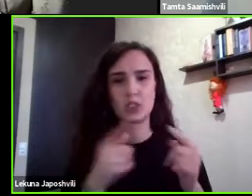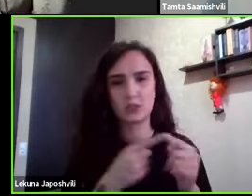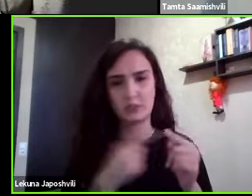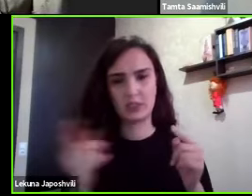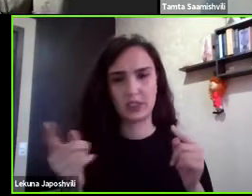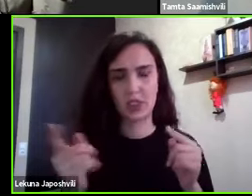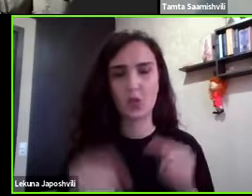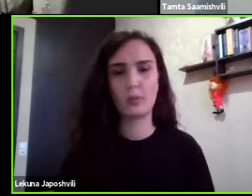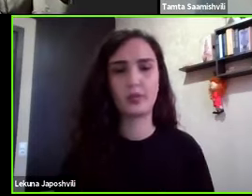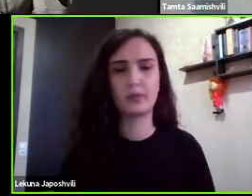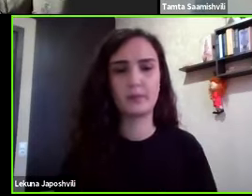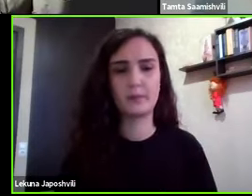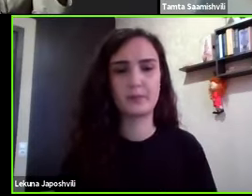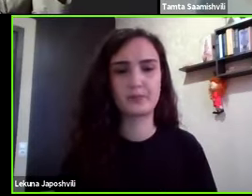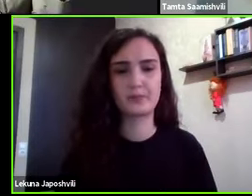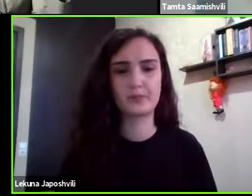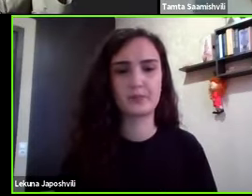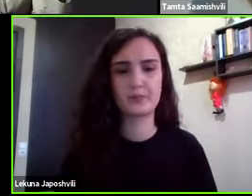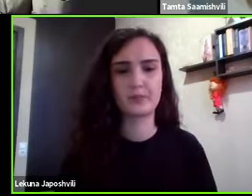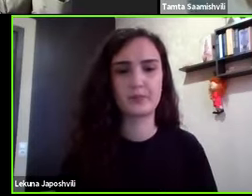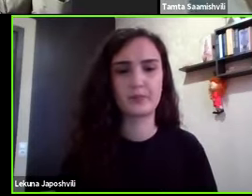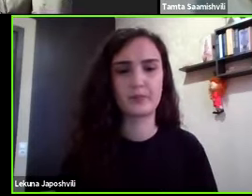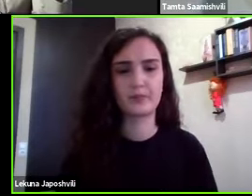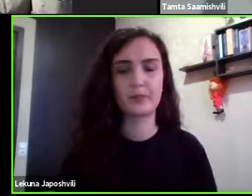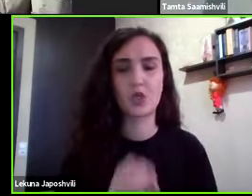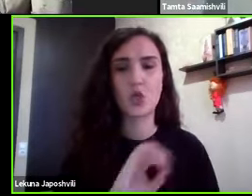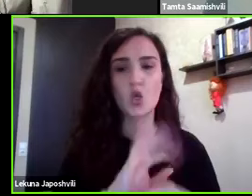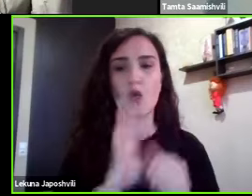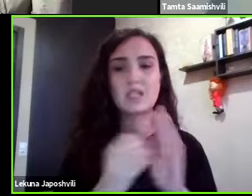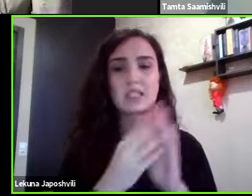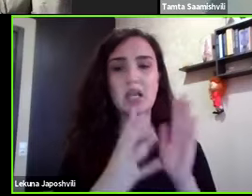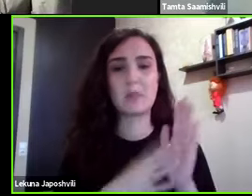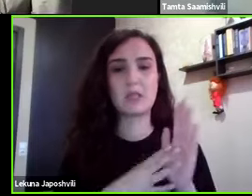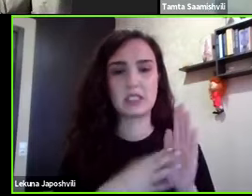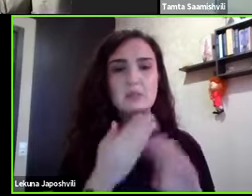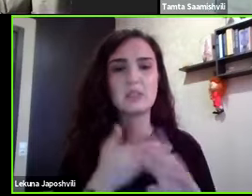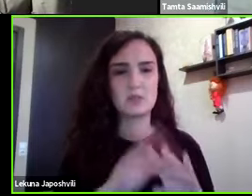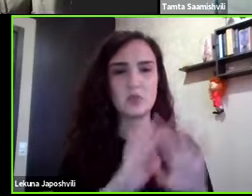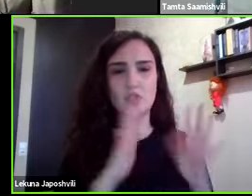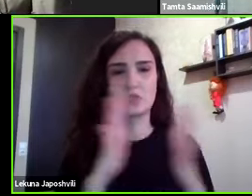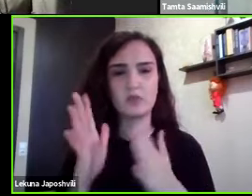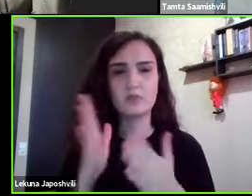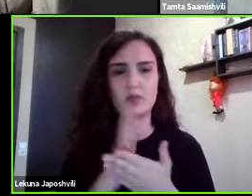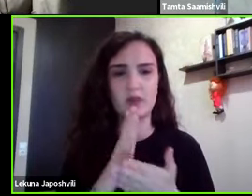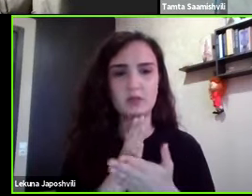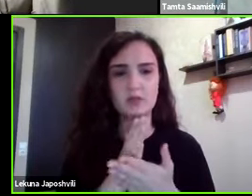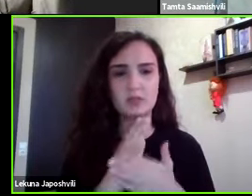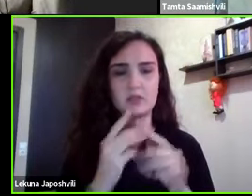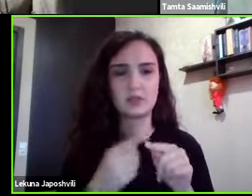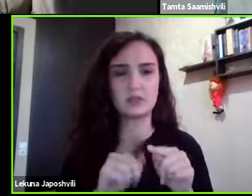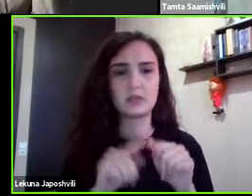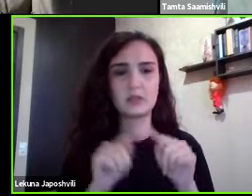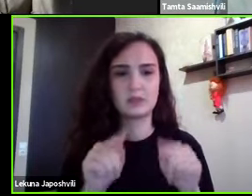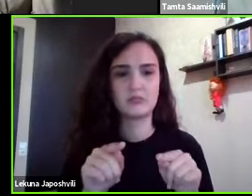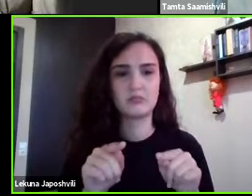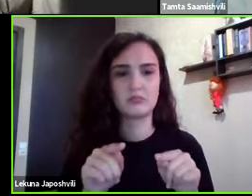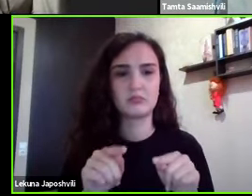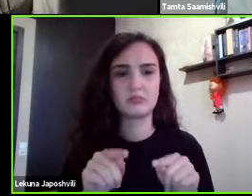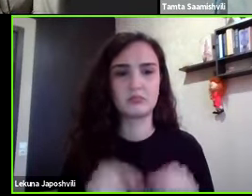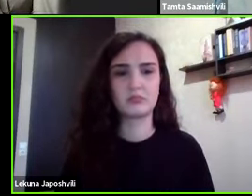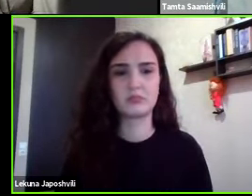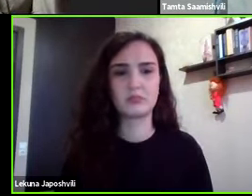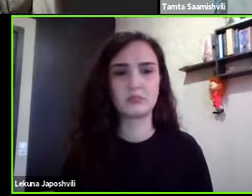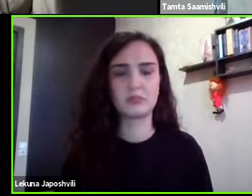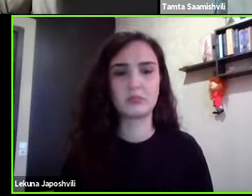მიმდინარეობს. ეხლა ნახეთ, COVID-19-ის მძიმე შემთხვევაში გვაქვს იმუნური სისტემის ზერეაქტიულობა, რატომ ხაც